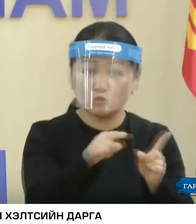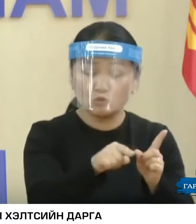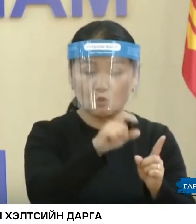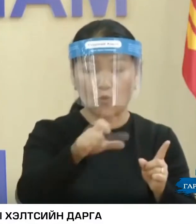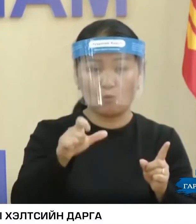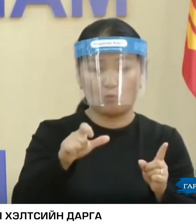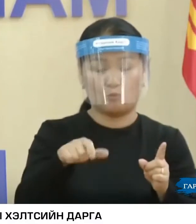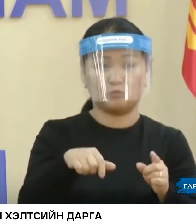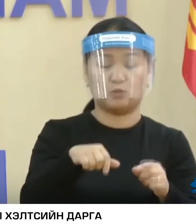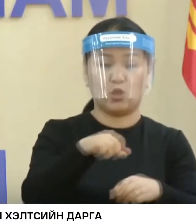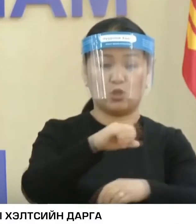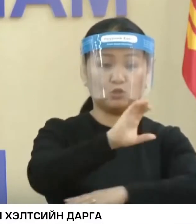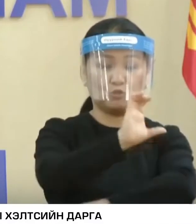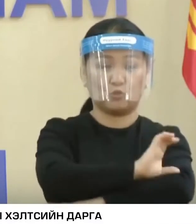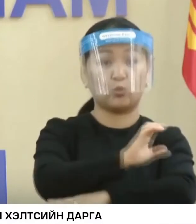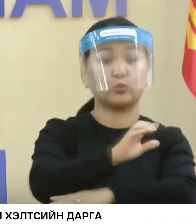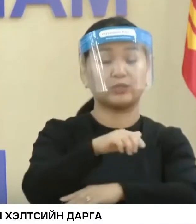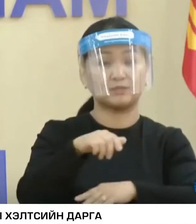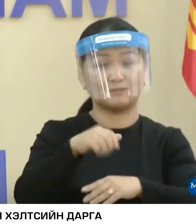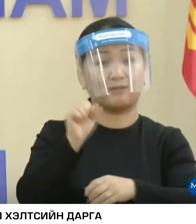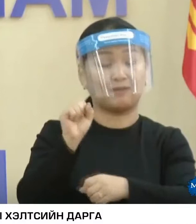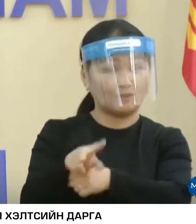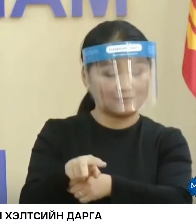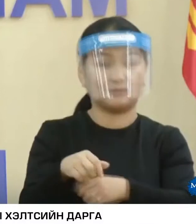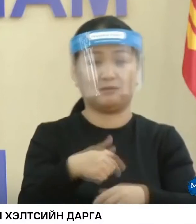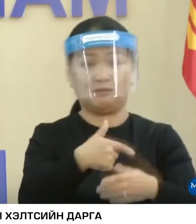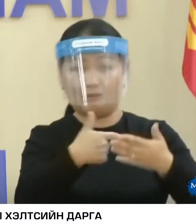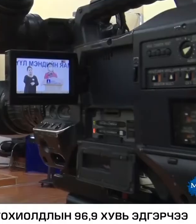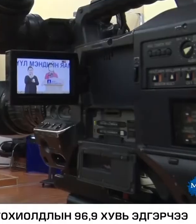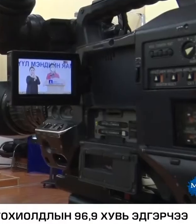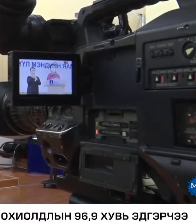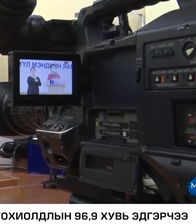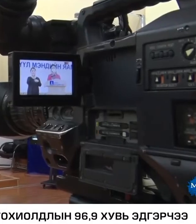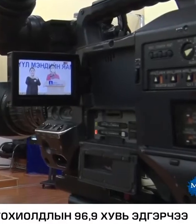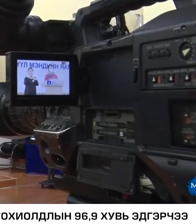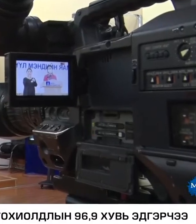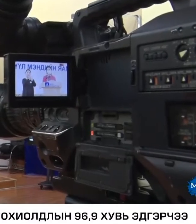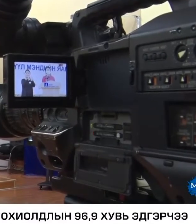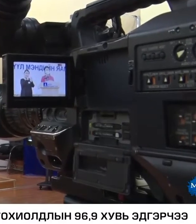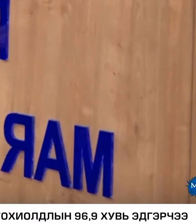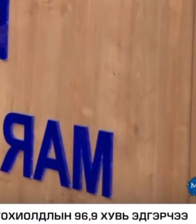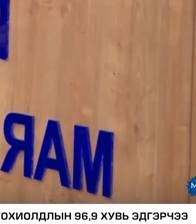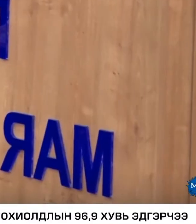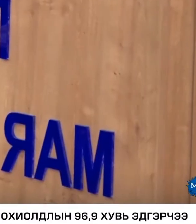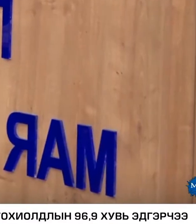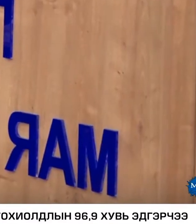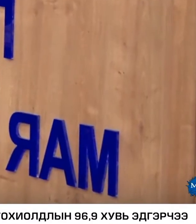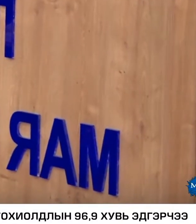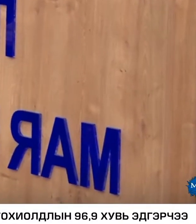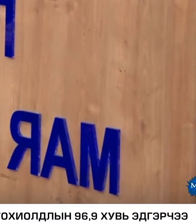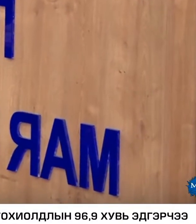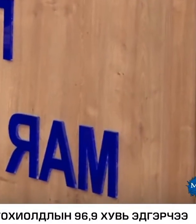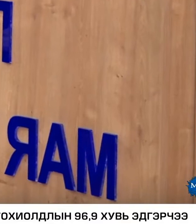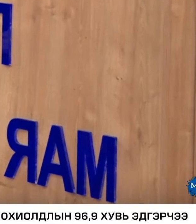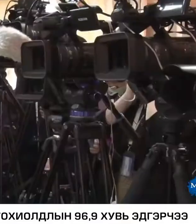хүмүүс сургуулиас хөөх, хасах зэрэг гихмичлэн одоо арга хэмжээнүүдийг бол авч байгаа юм байна. За манай улсдаа хичээлийн шинэ жил хэдхэн өдрийн дараа эхлэнэ. Иймээс